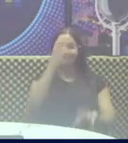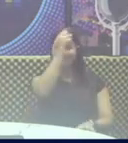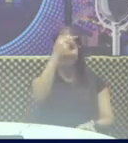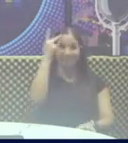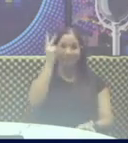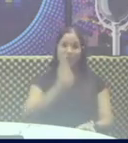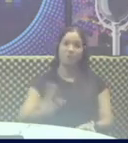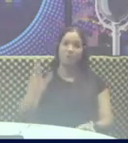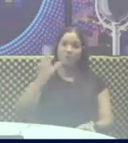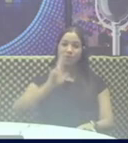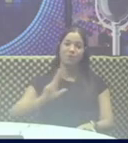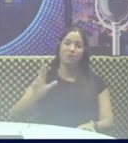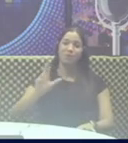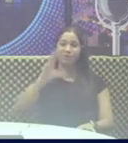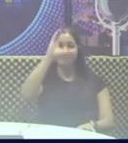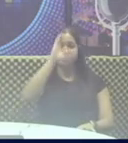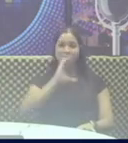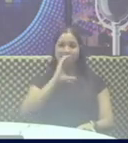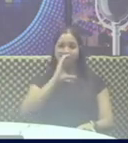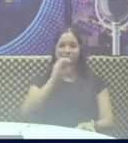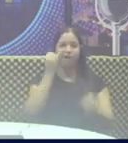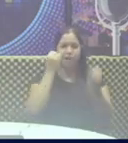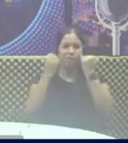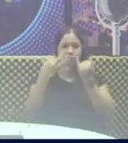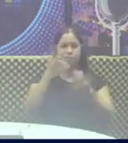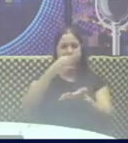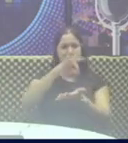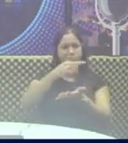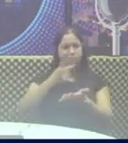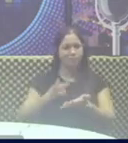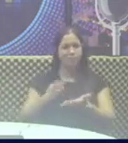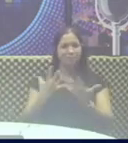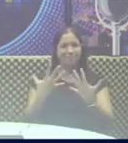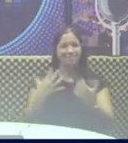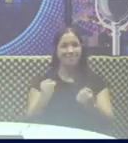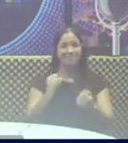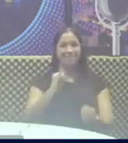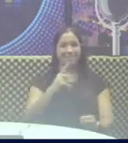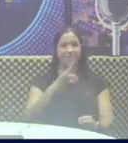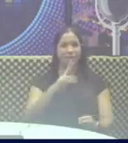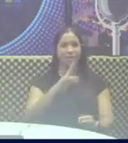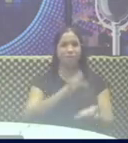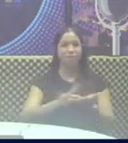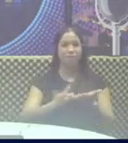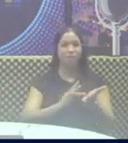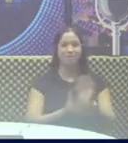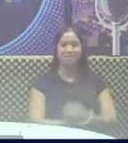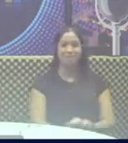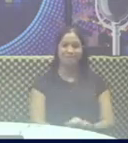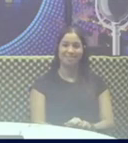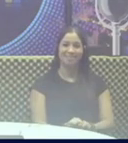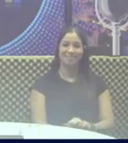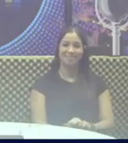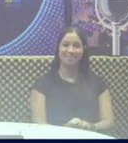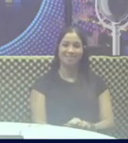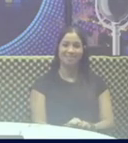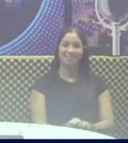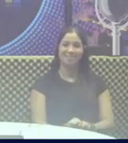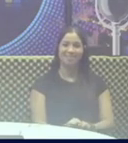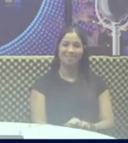Prefeitura de Uberlândia, o portal Cidadão, atualize seus dados e faça sua adesão ao IPTU digital.